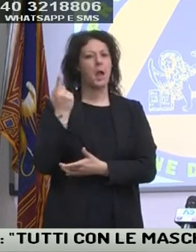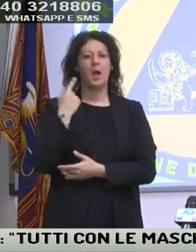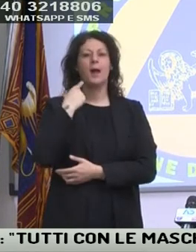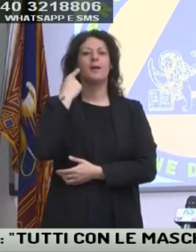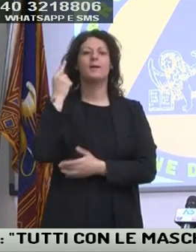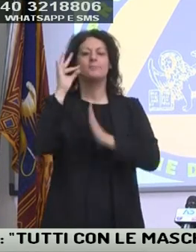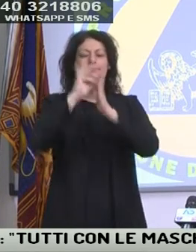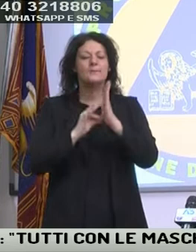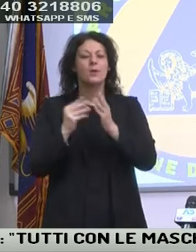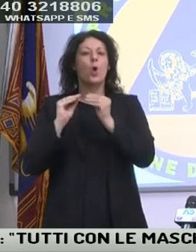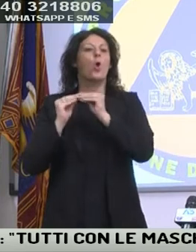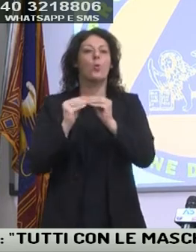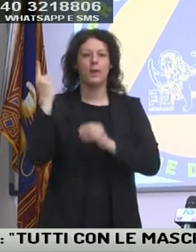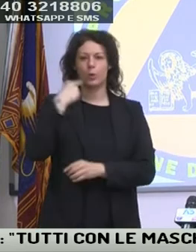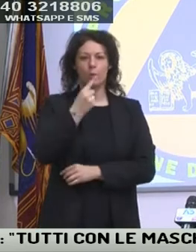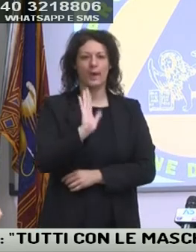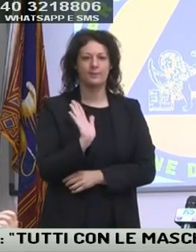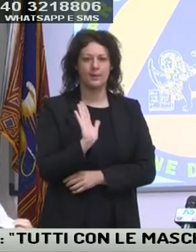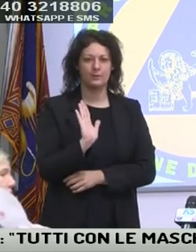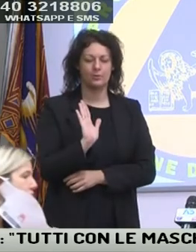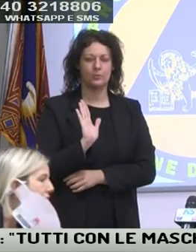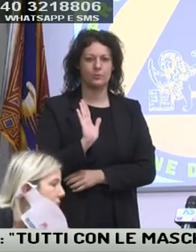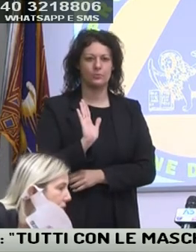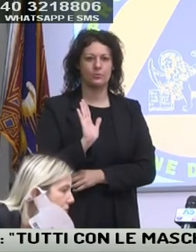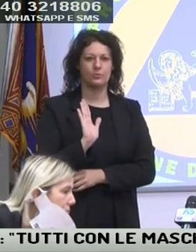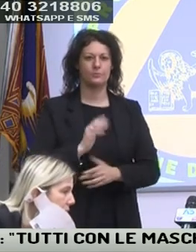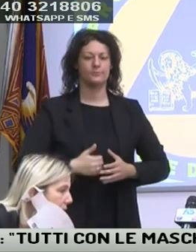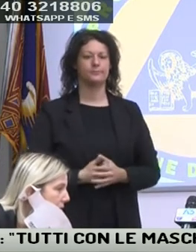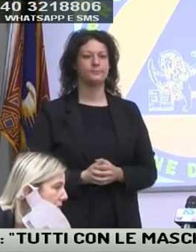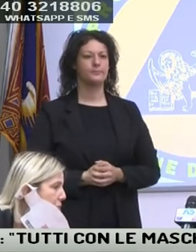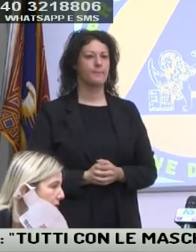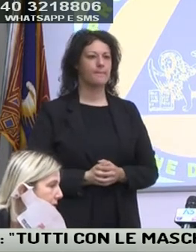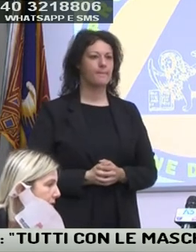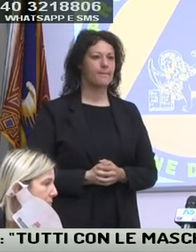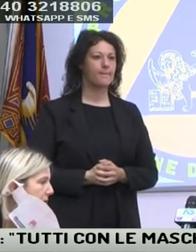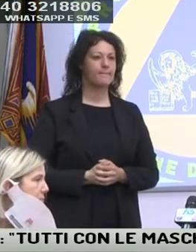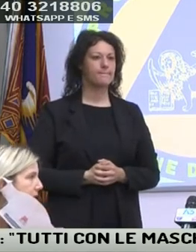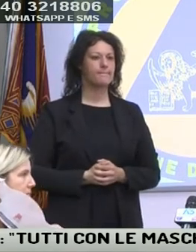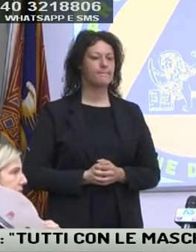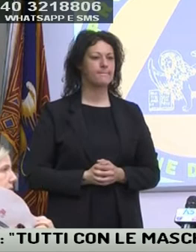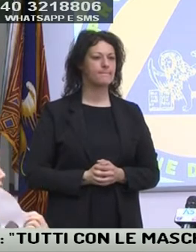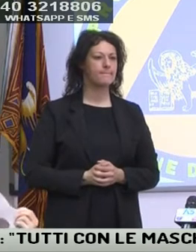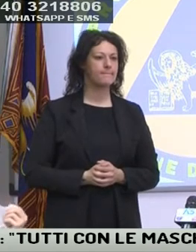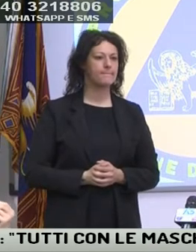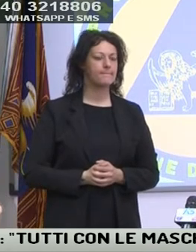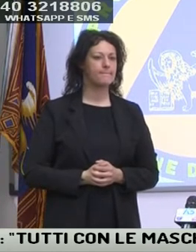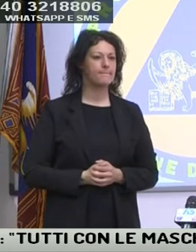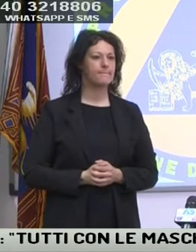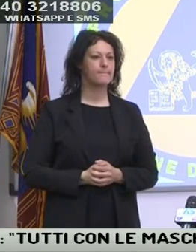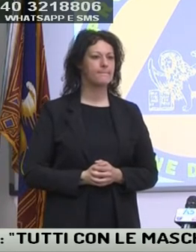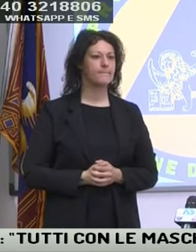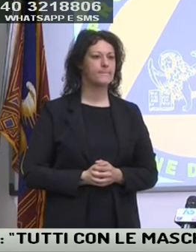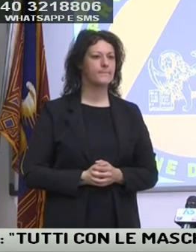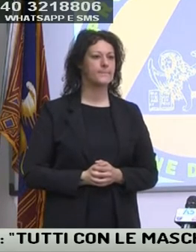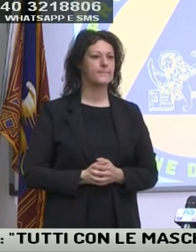dispositivi sanitari. La raccomandazione che faceva Michelli era quella che le regioni poi non aggiungessero